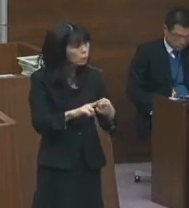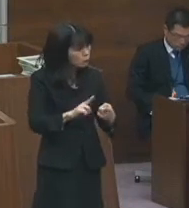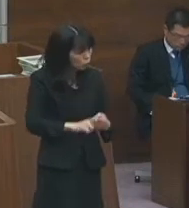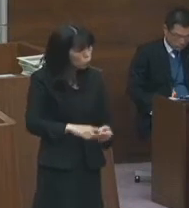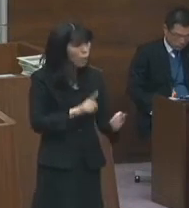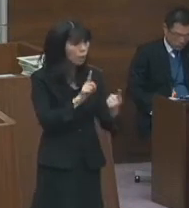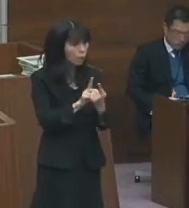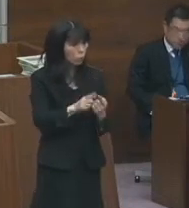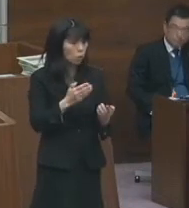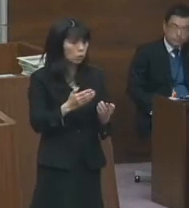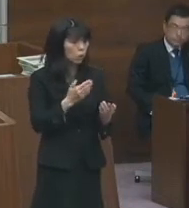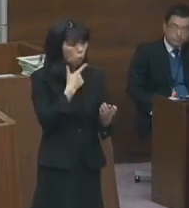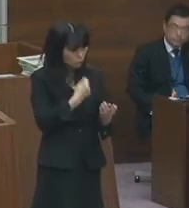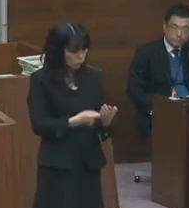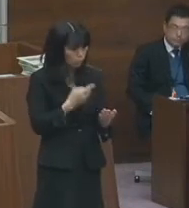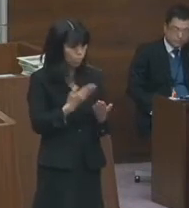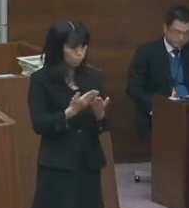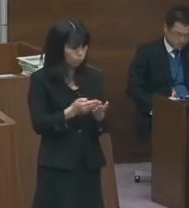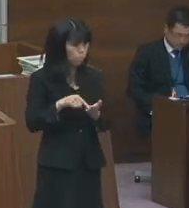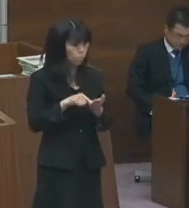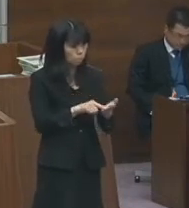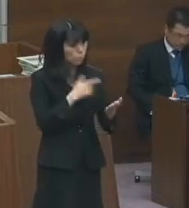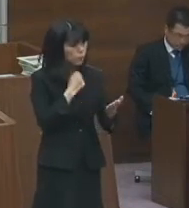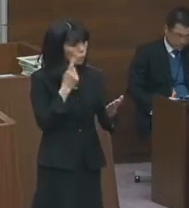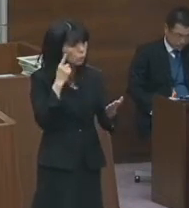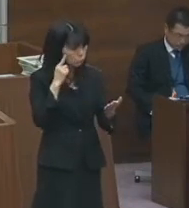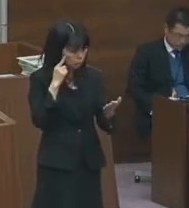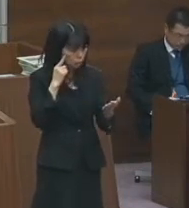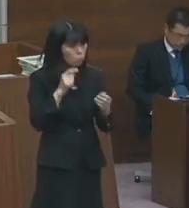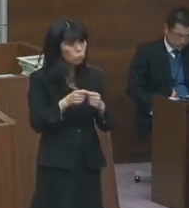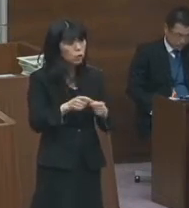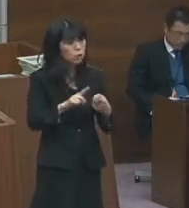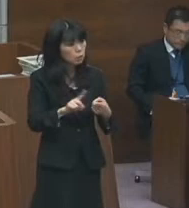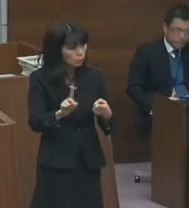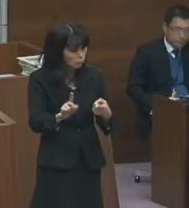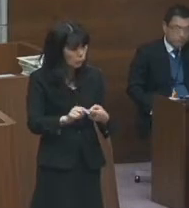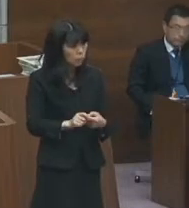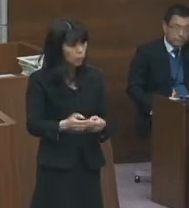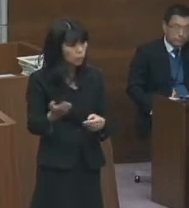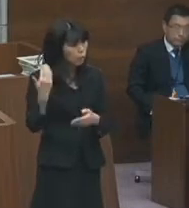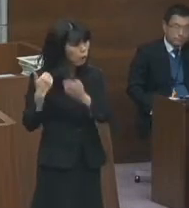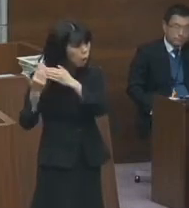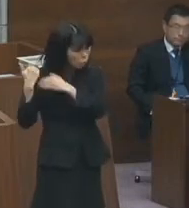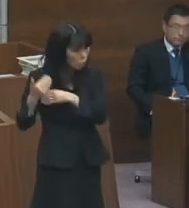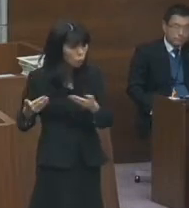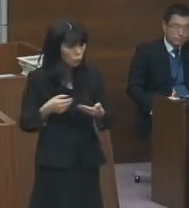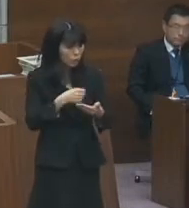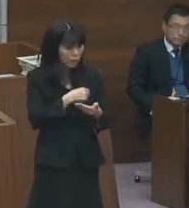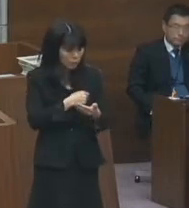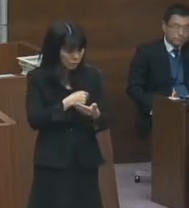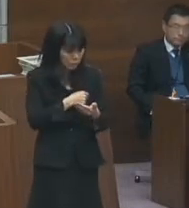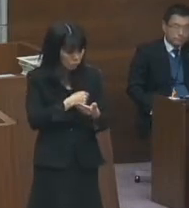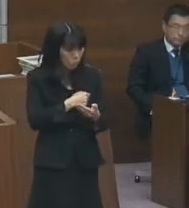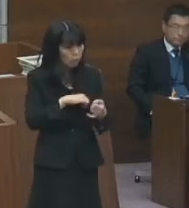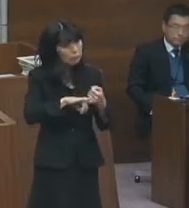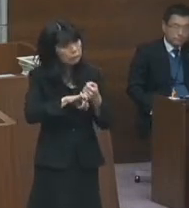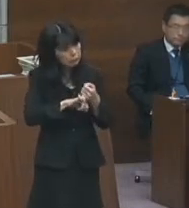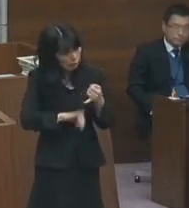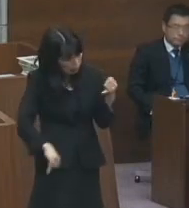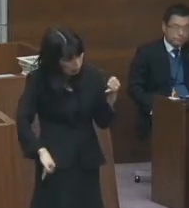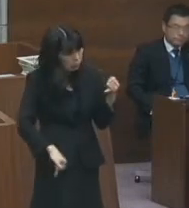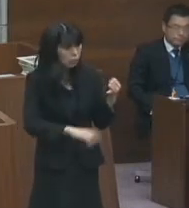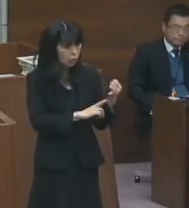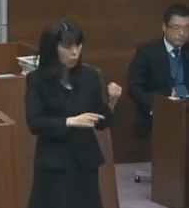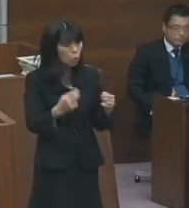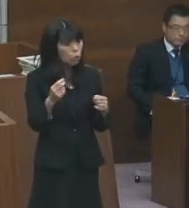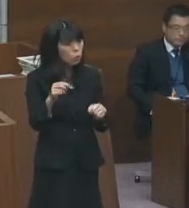対応を求めてまいりたいと考えております。具体的には、各の職員の職務規律違反等に対する特別